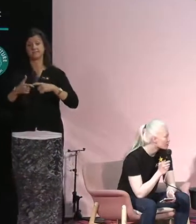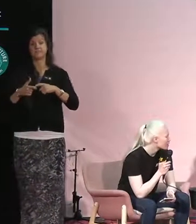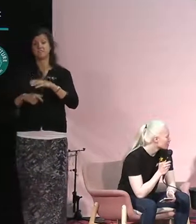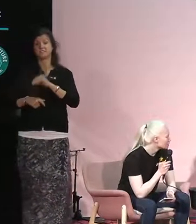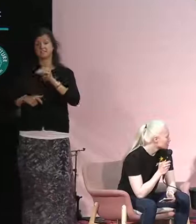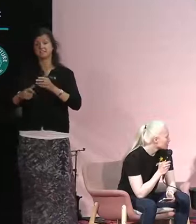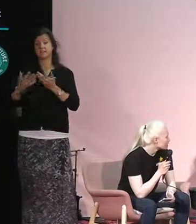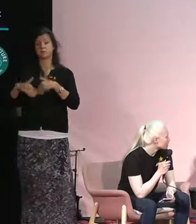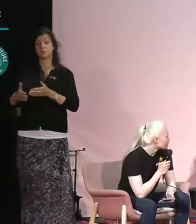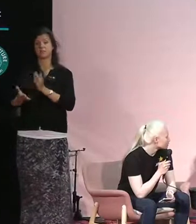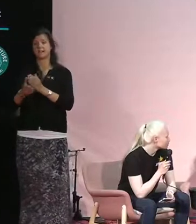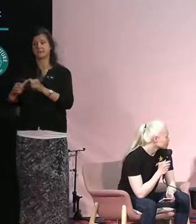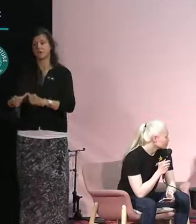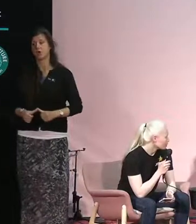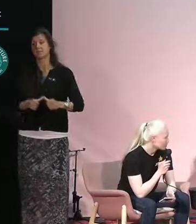funktionsrättsrörelsen.